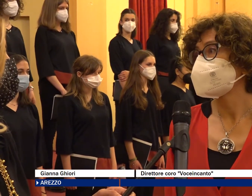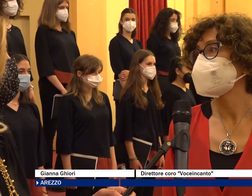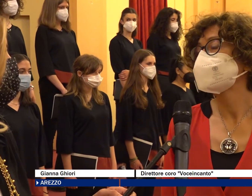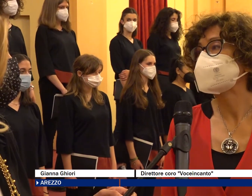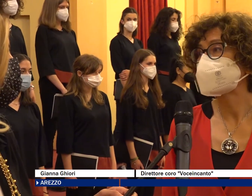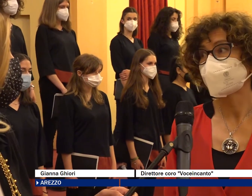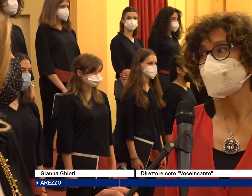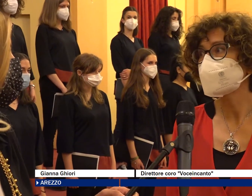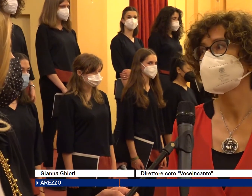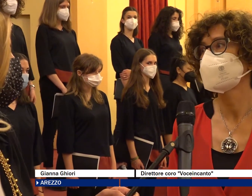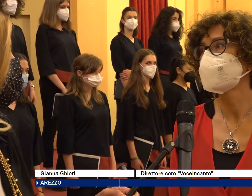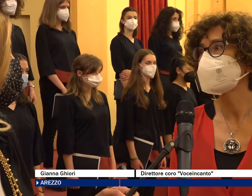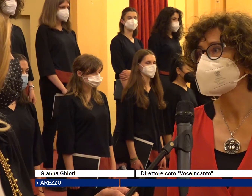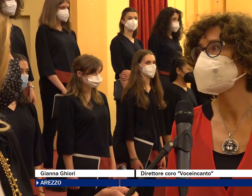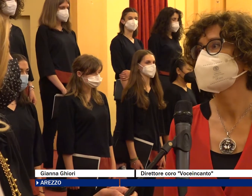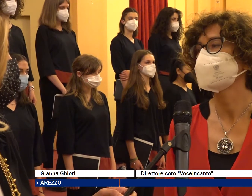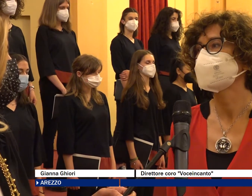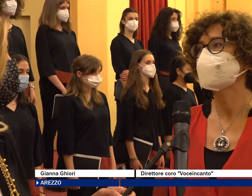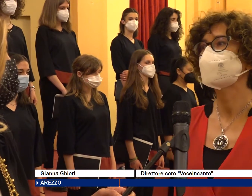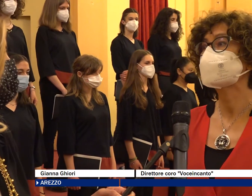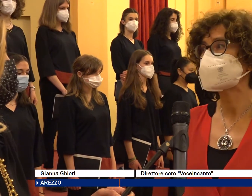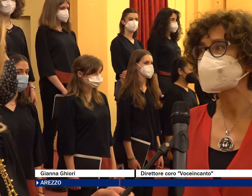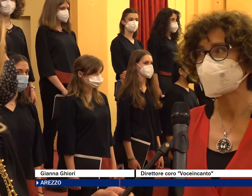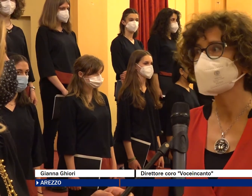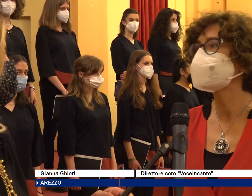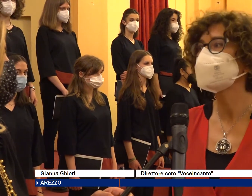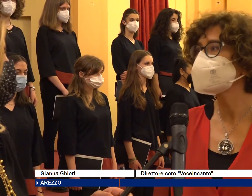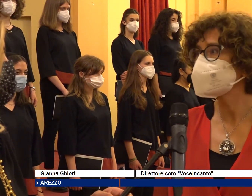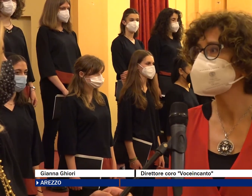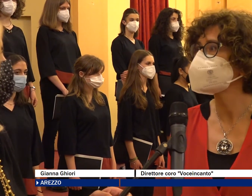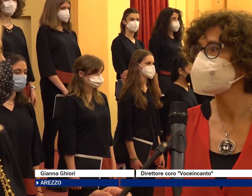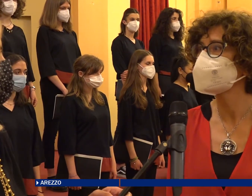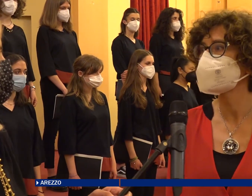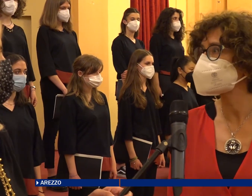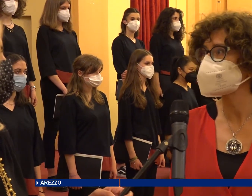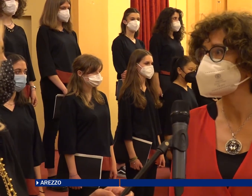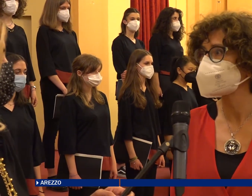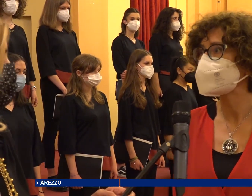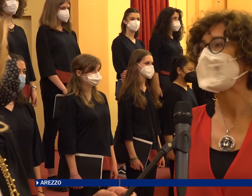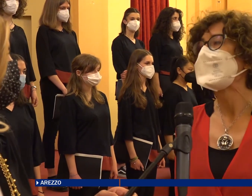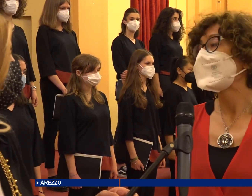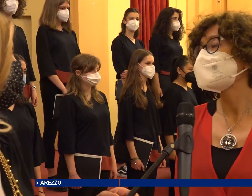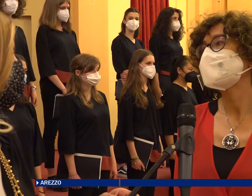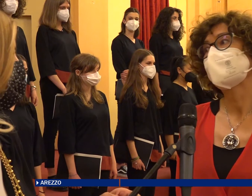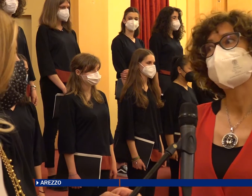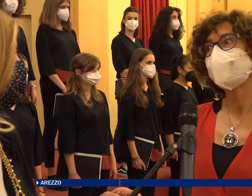veramente utilizzare la musica come mezzo anche per stare insieme, per condividere comunque una passione e poterla